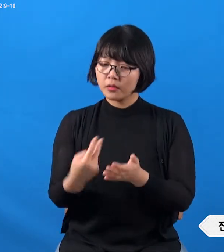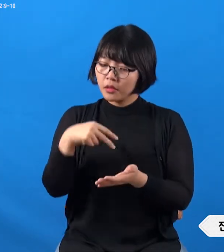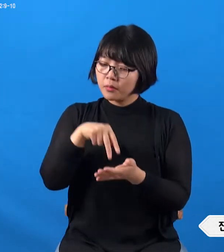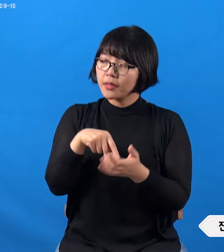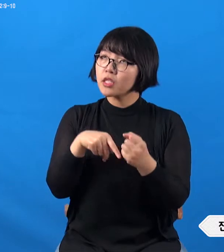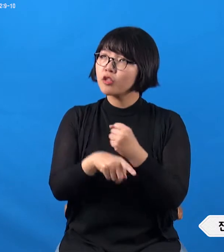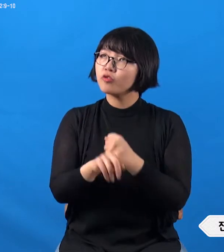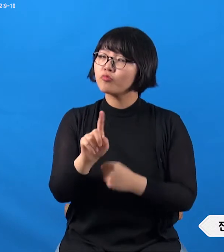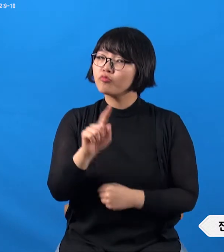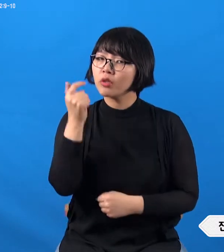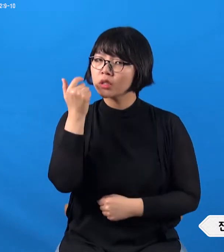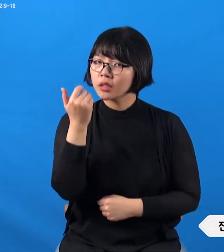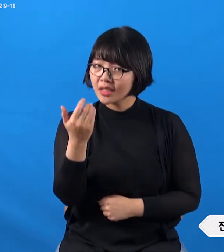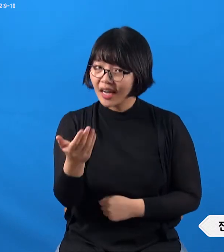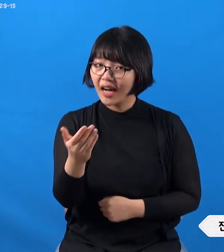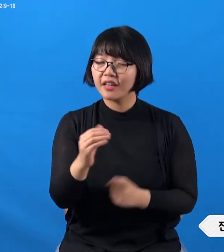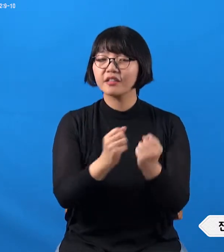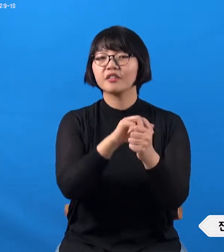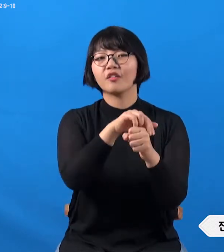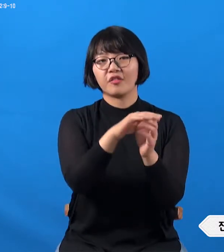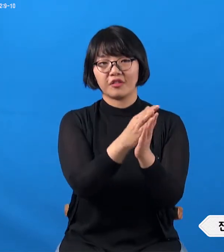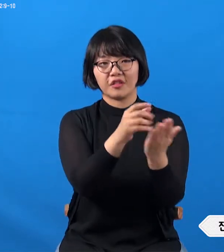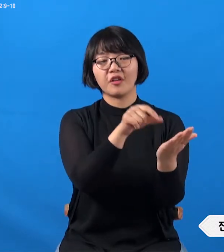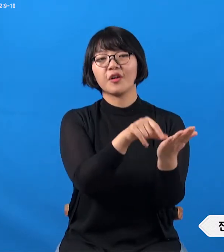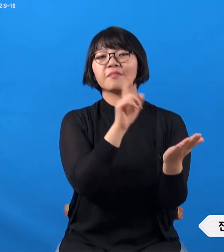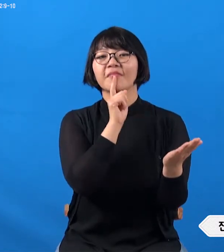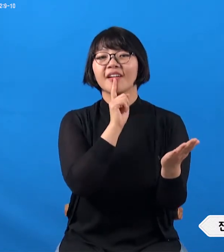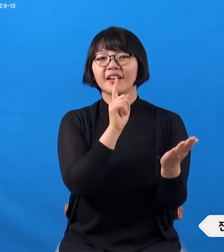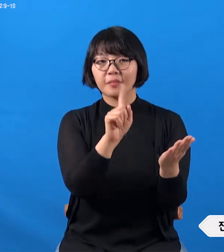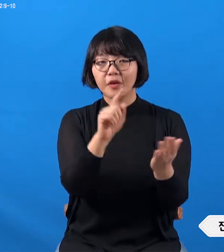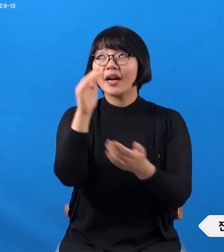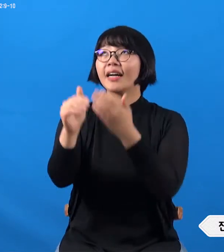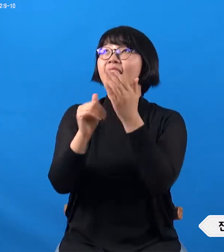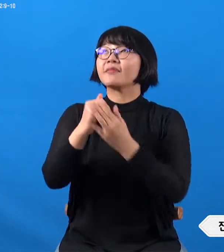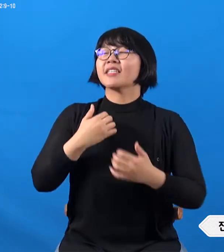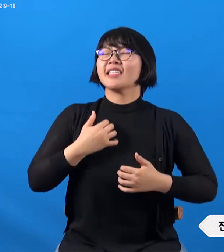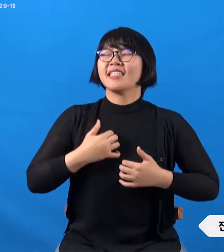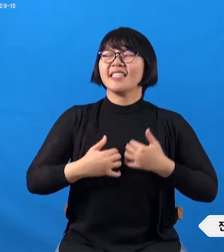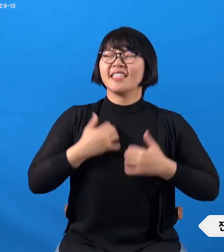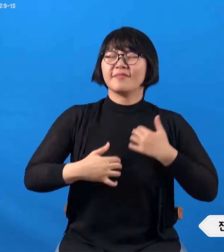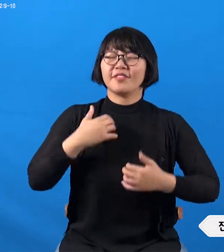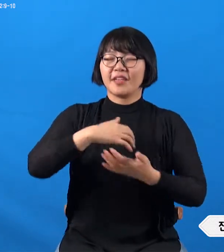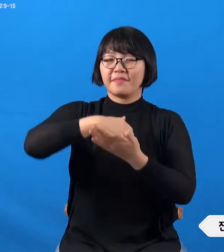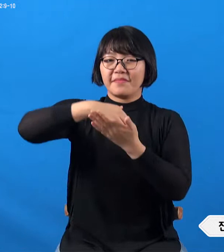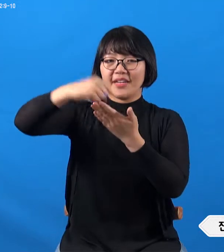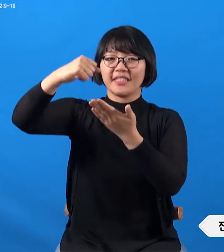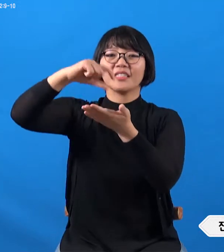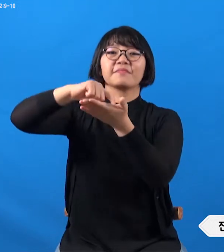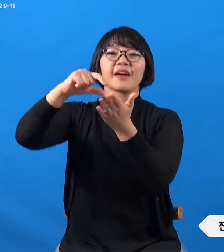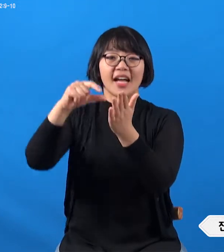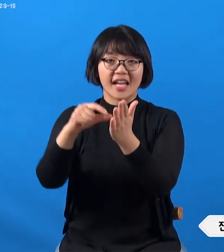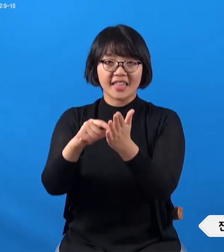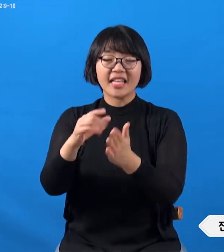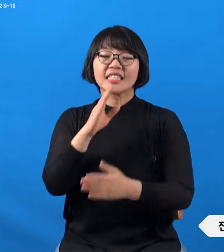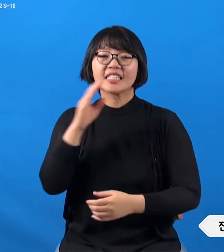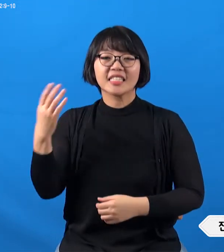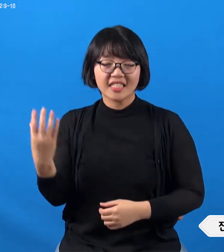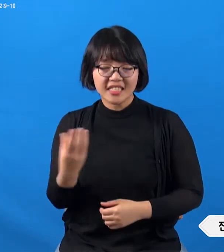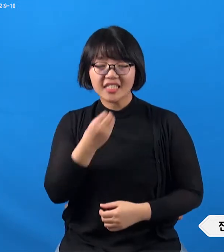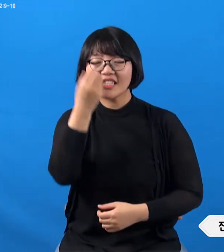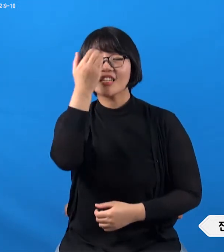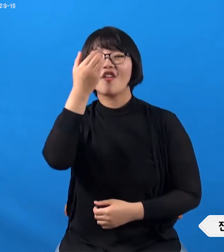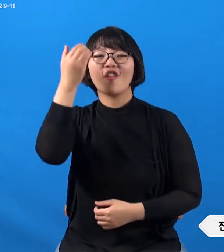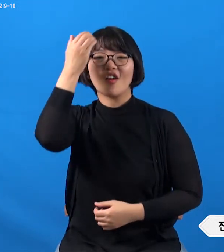이유가 무엇인가 성경은 우리 가운데 말씀합니다. 하나님이 기쁘시게 받으실 신령한 제사를